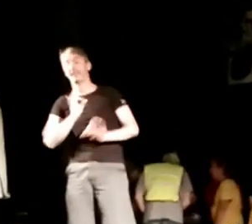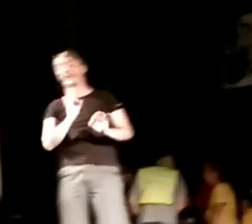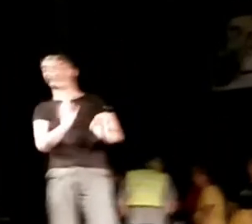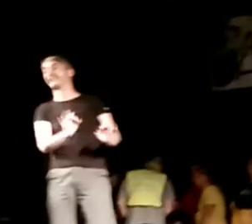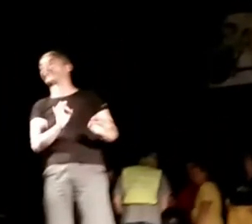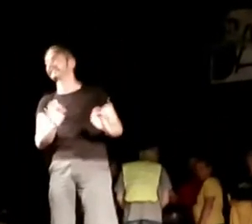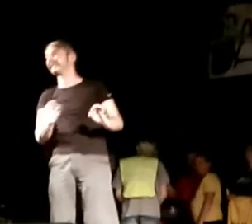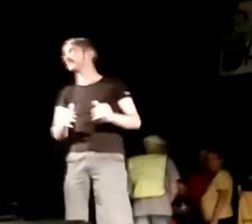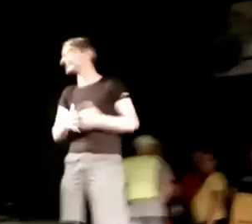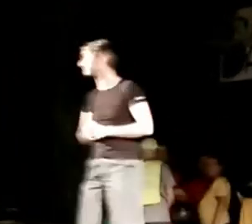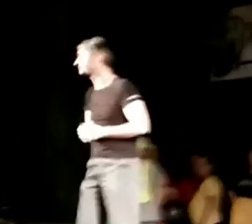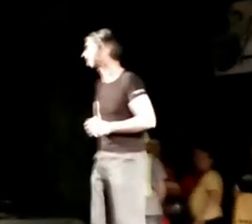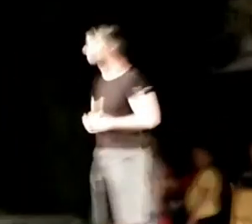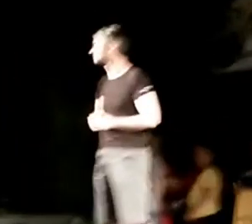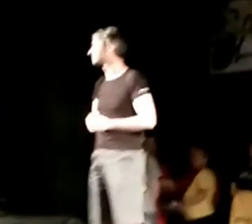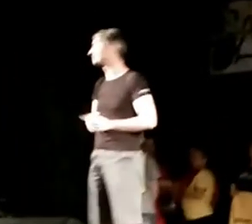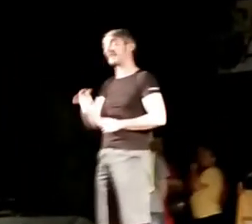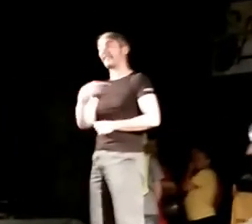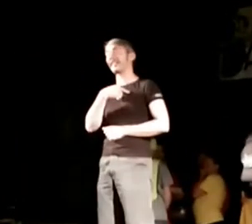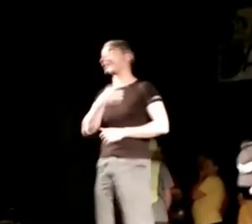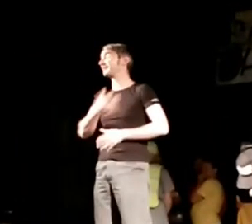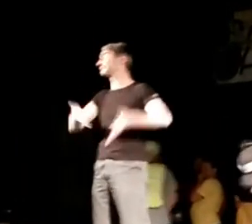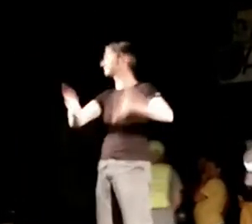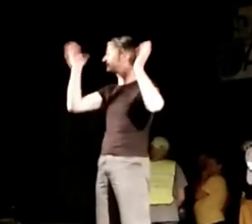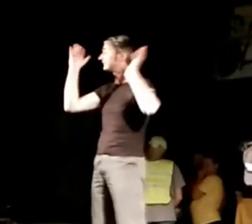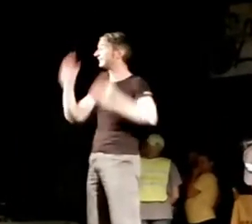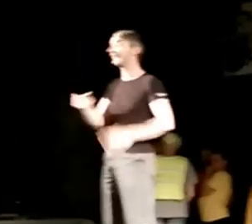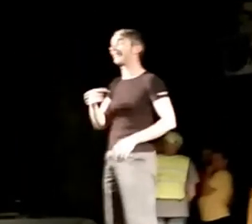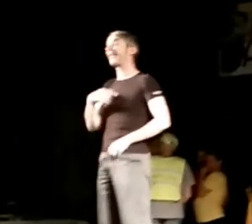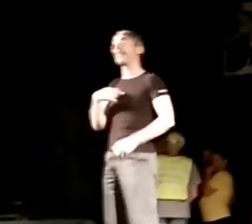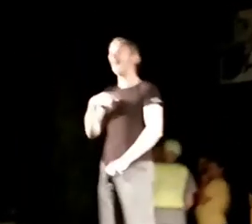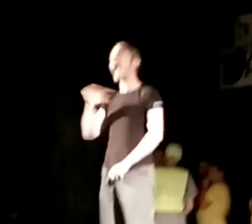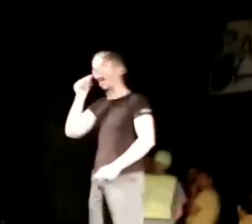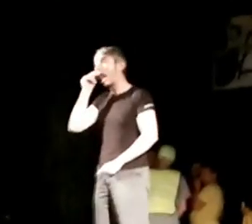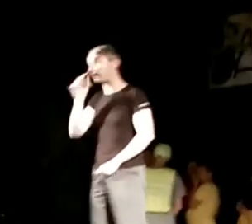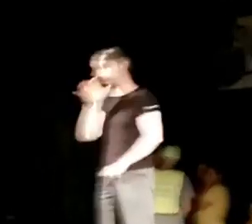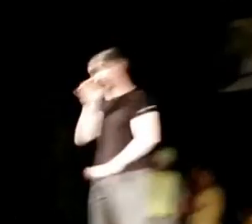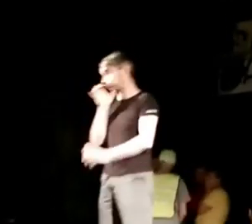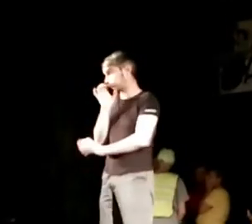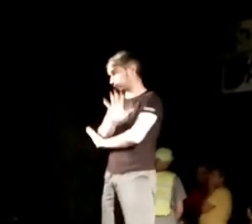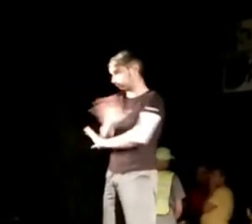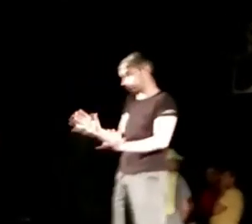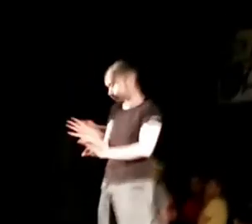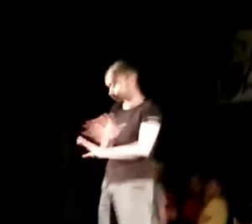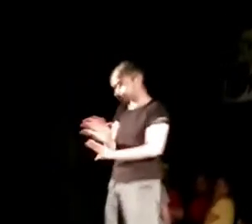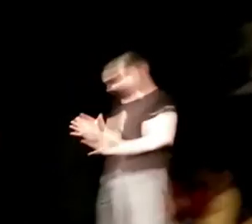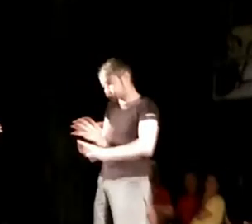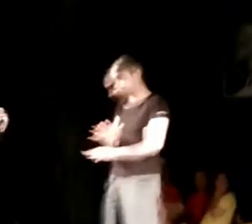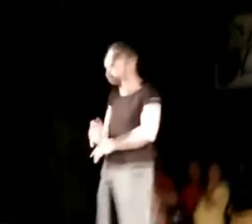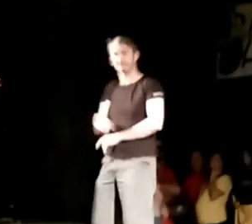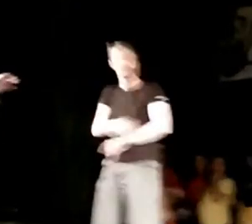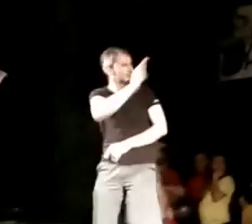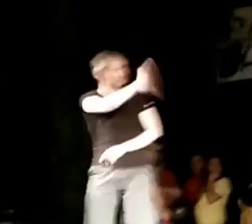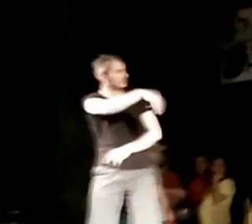Els ocupes per flautes, ajuntament, això que té. Este barat, este barat. Todo legal, ja, todo legal. La Colau també passarà per el